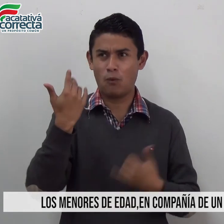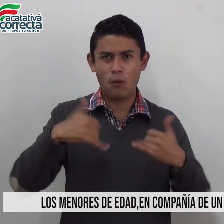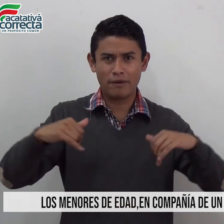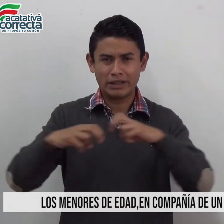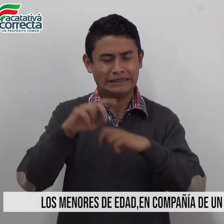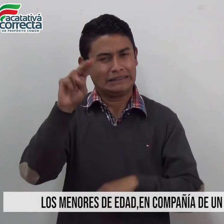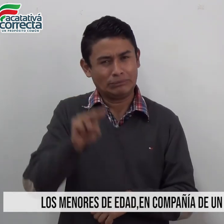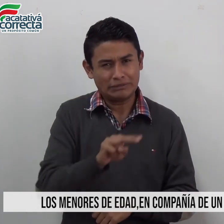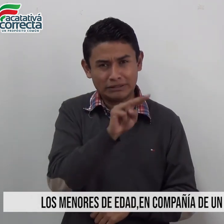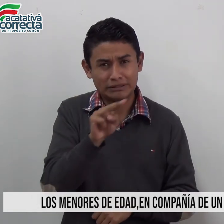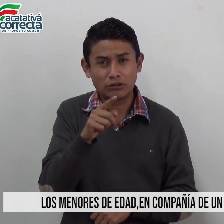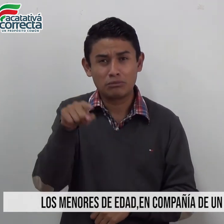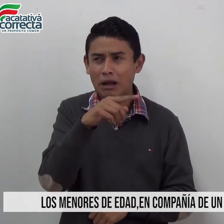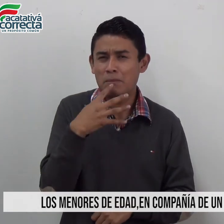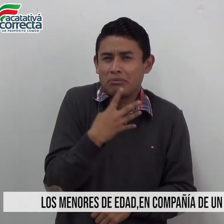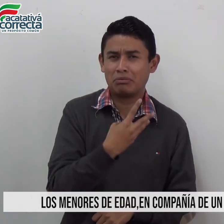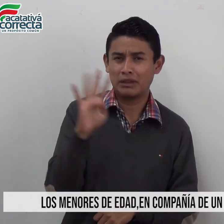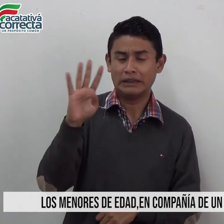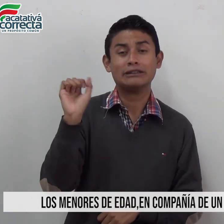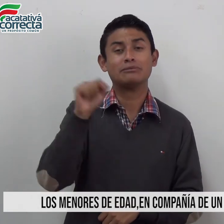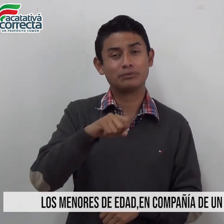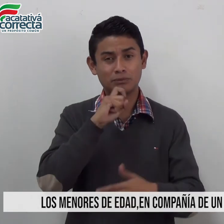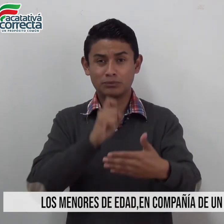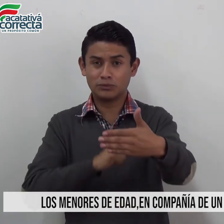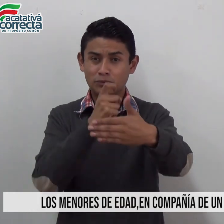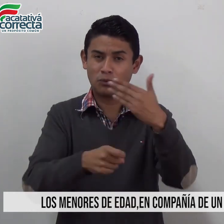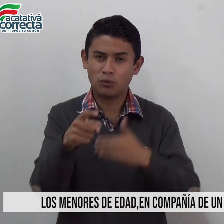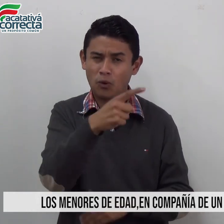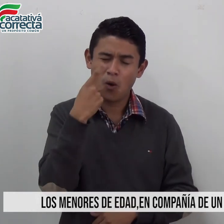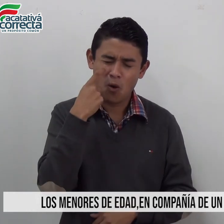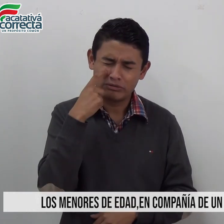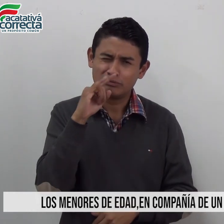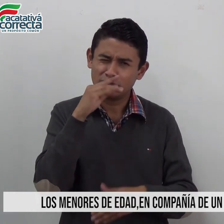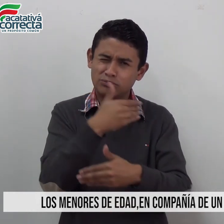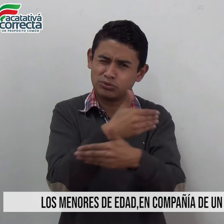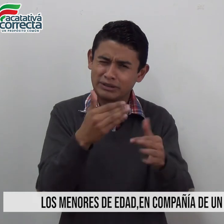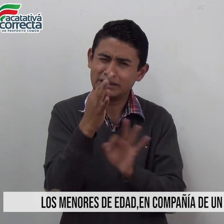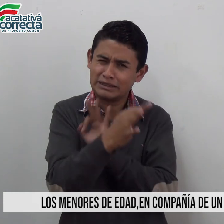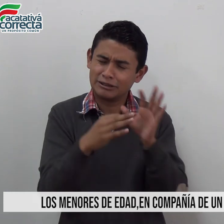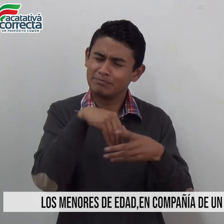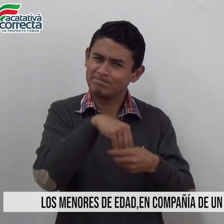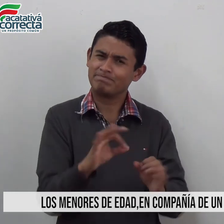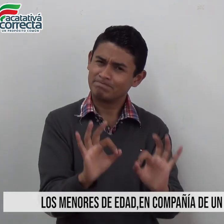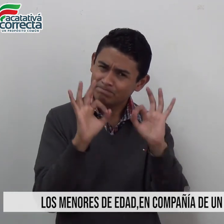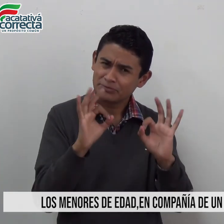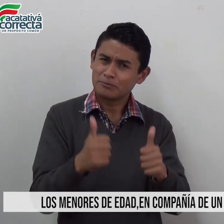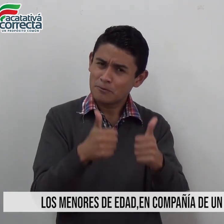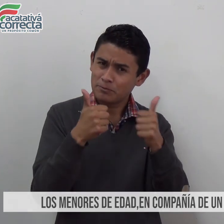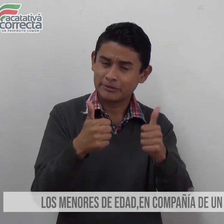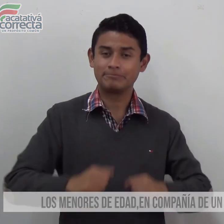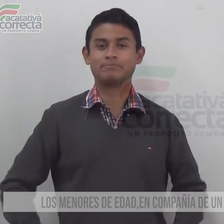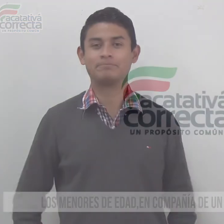balones, de patines. Está prohibido, les aviso, recuerden, es para no cargar multas y recuerden estar atentos de los